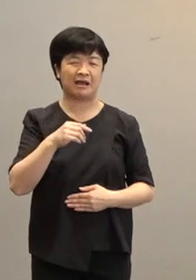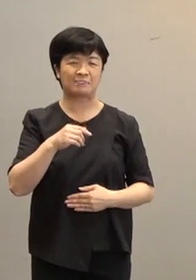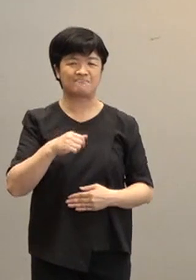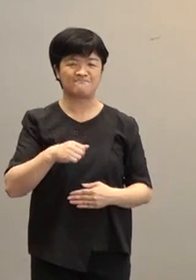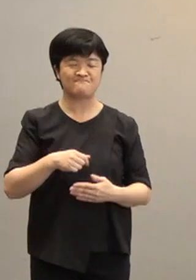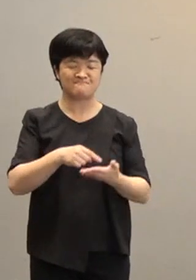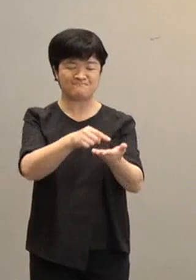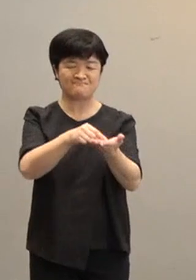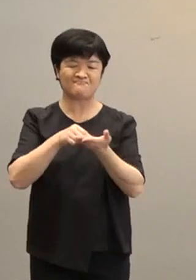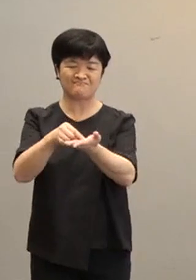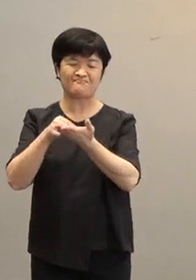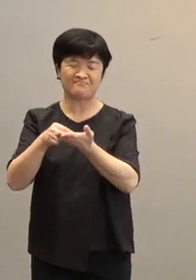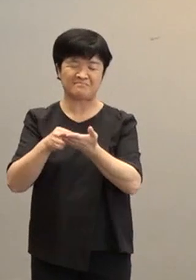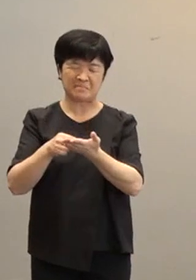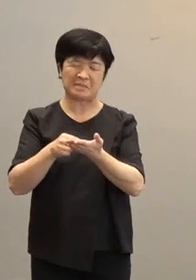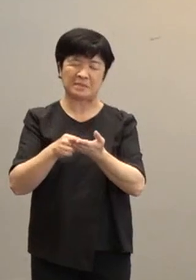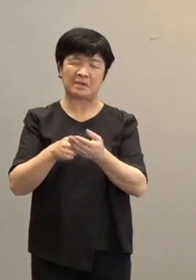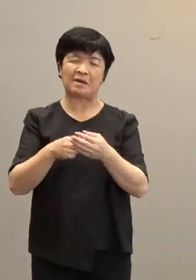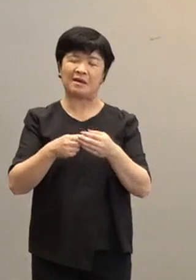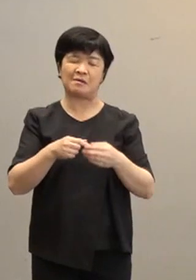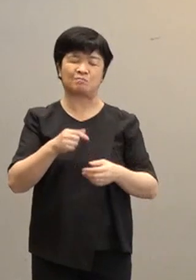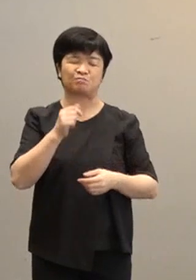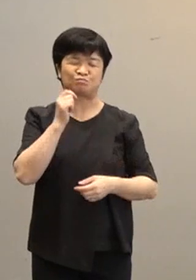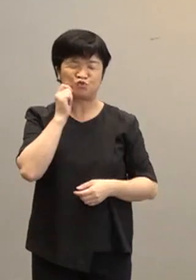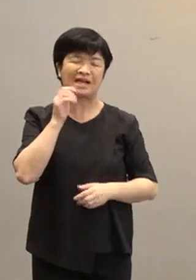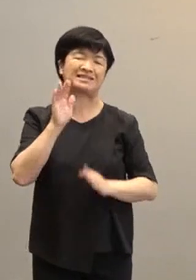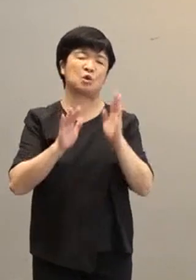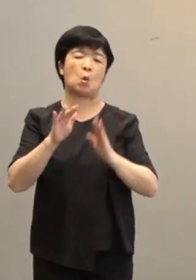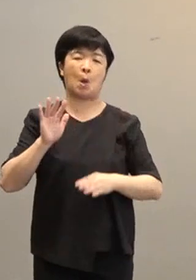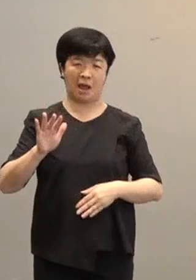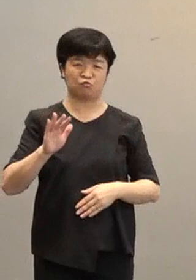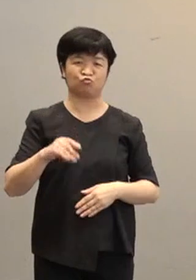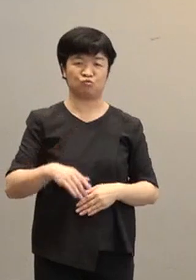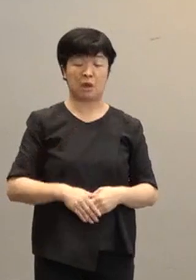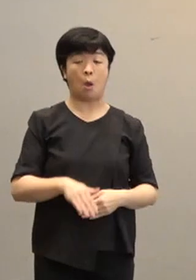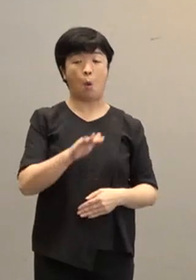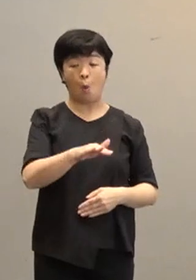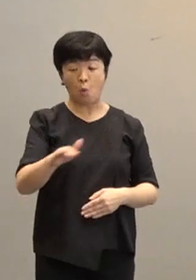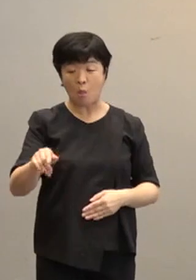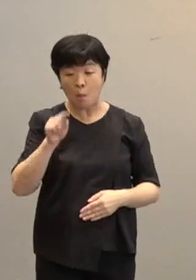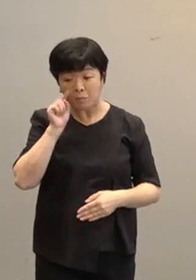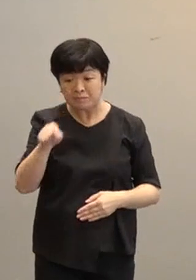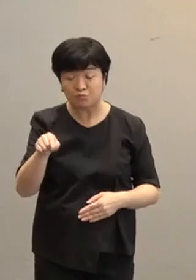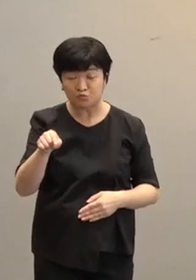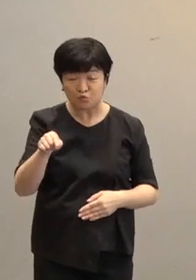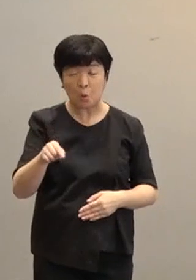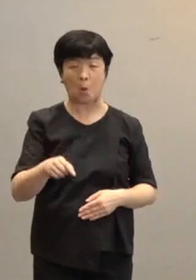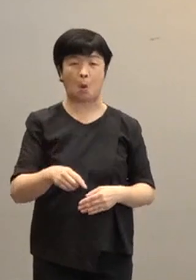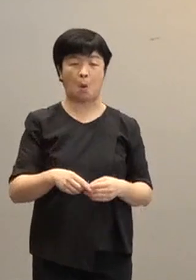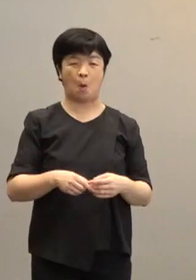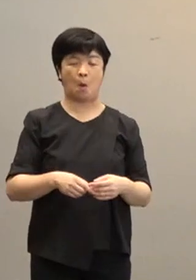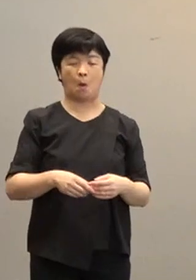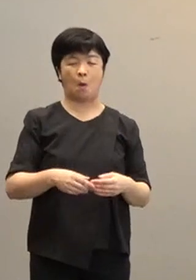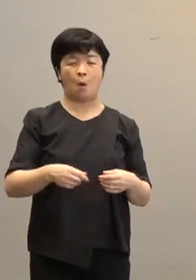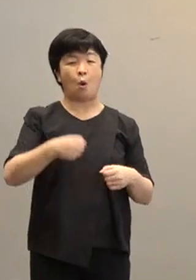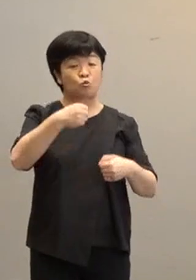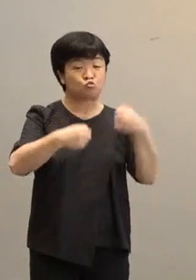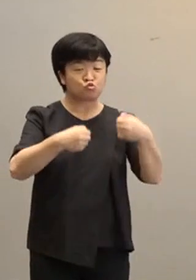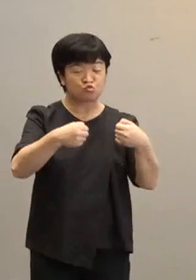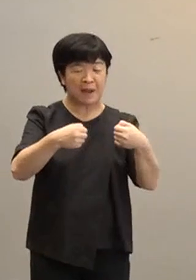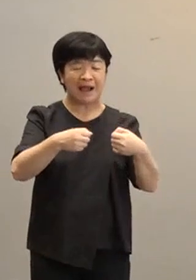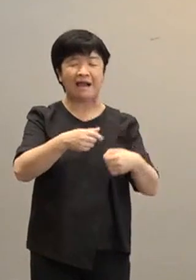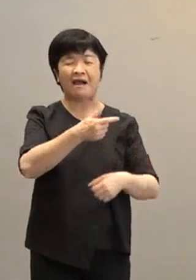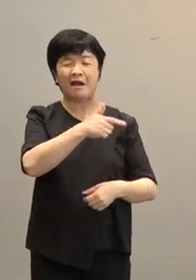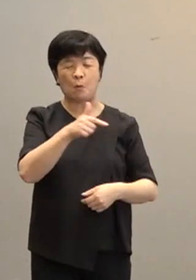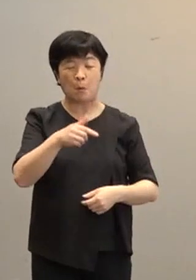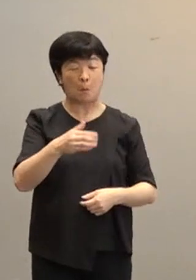ではありません。で、一方で子どもたちはですね、働く車も含めて土木の世界って小さい頃はみんな憧れるし